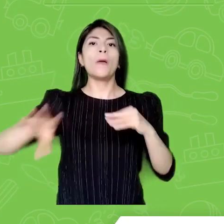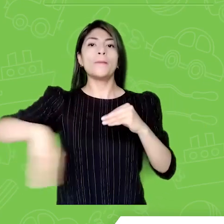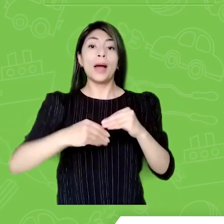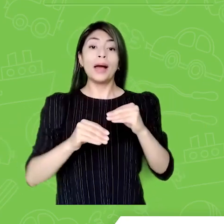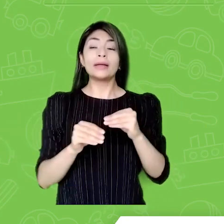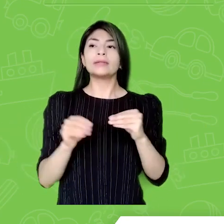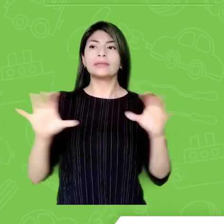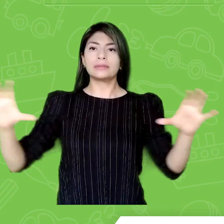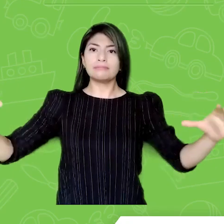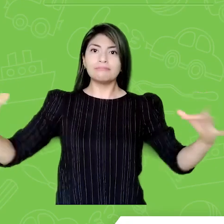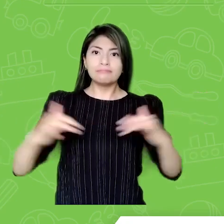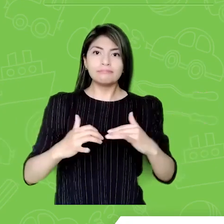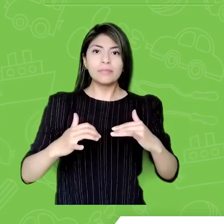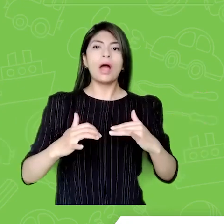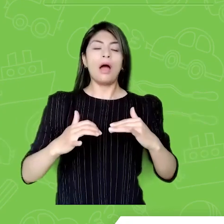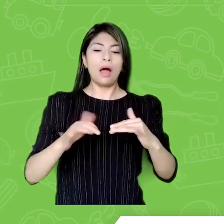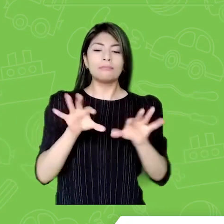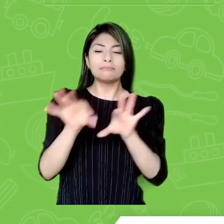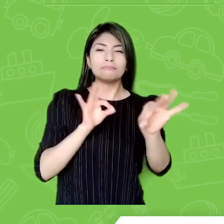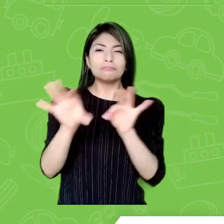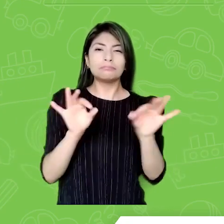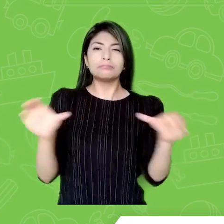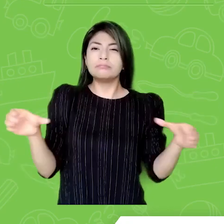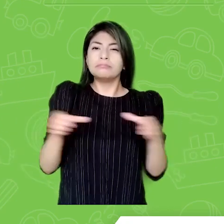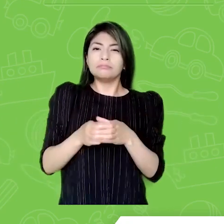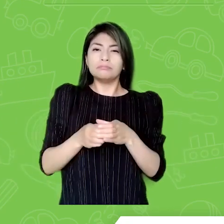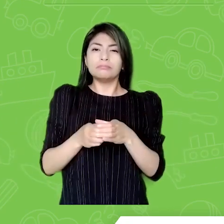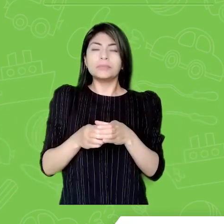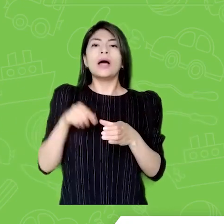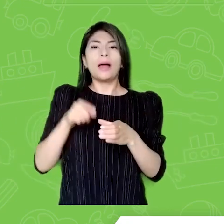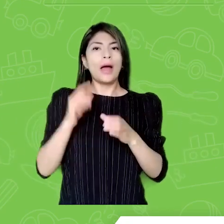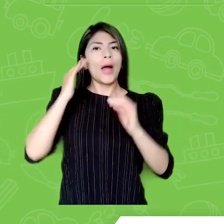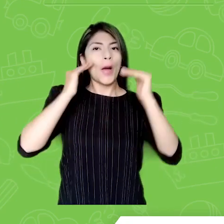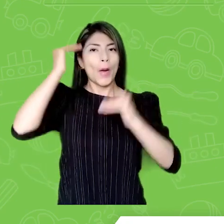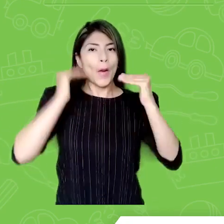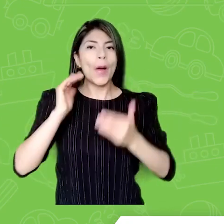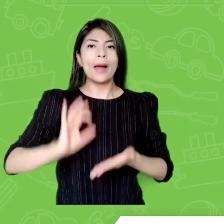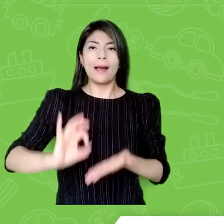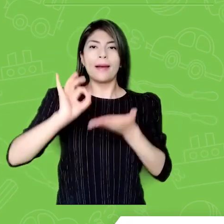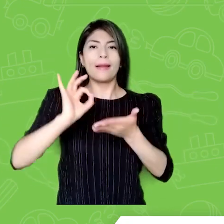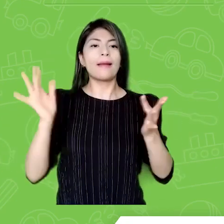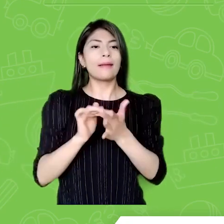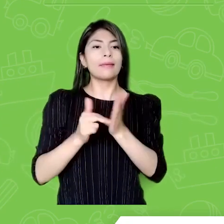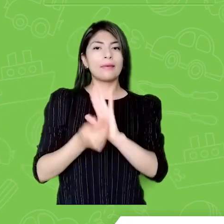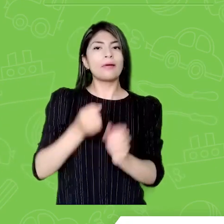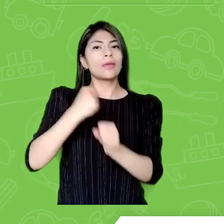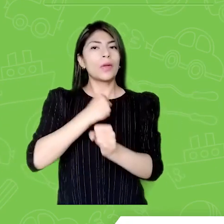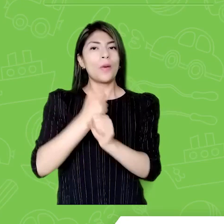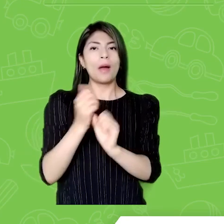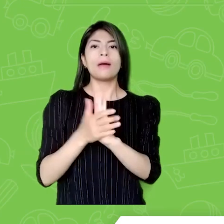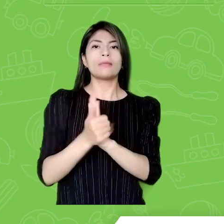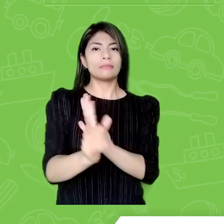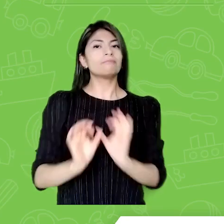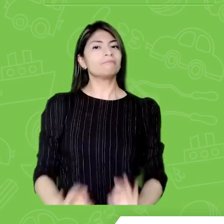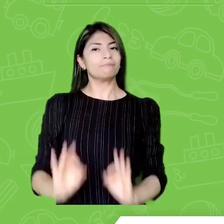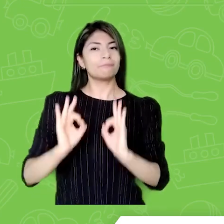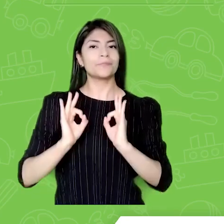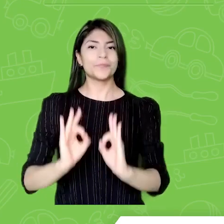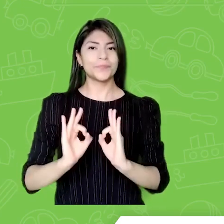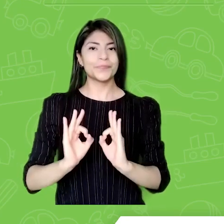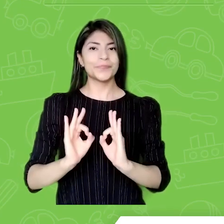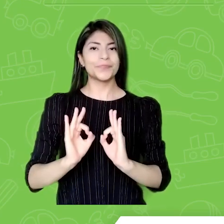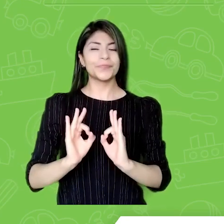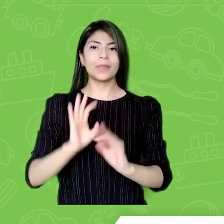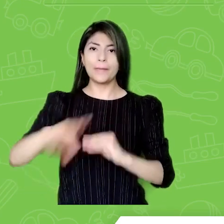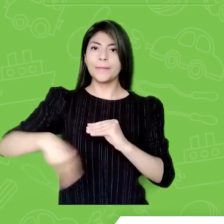una clasificación de los candidatos respecto a las calidades y competencias requeridas para desempeñar con efectividad las funciones